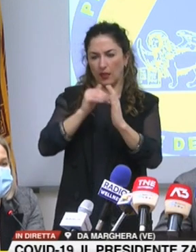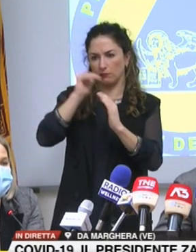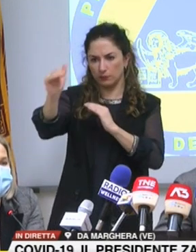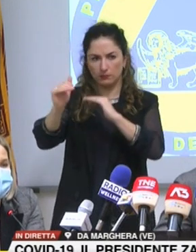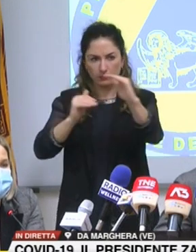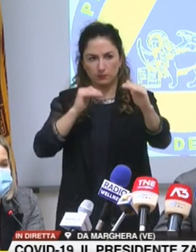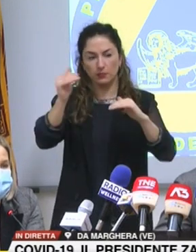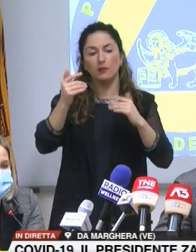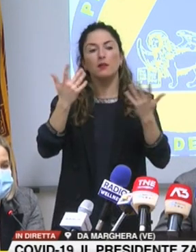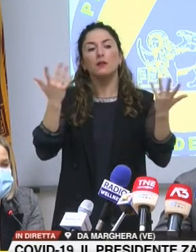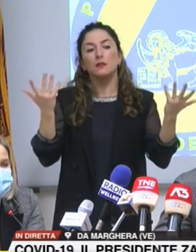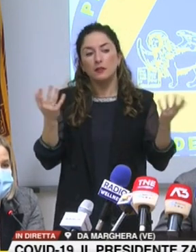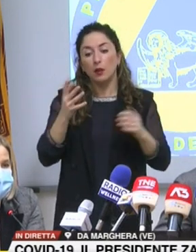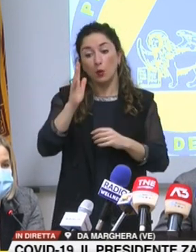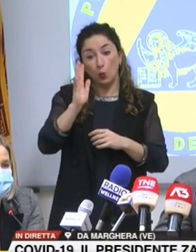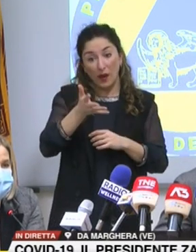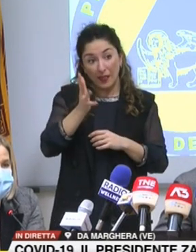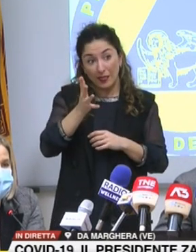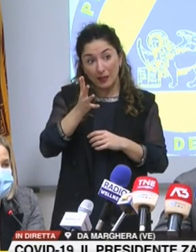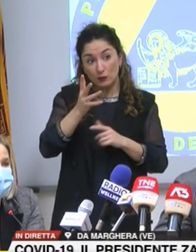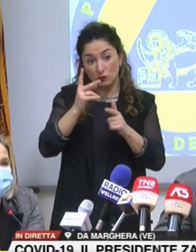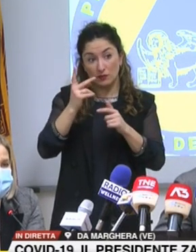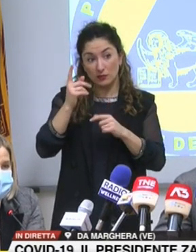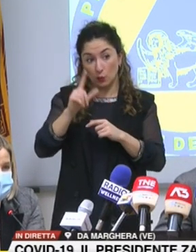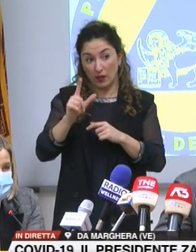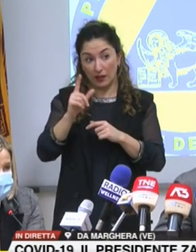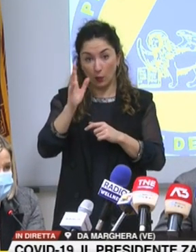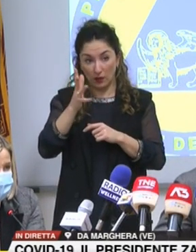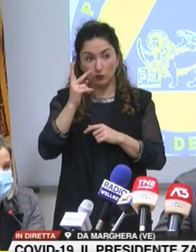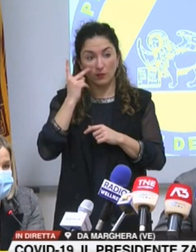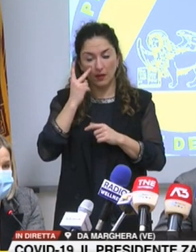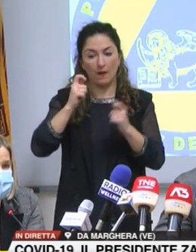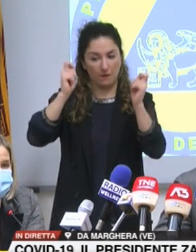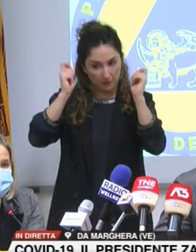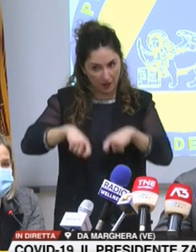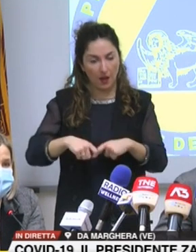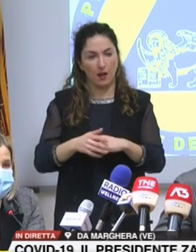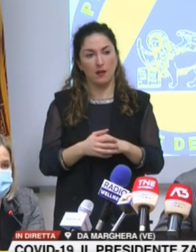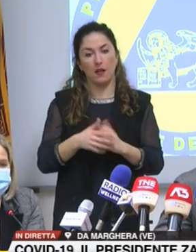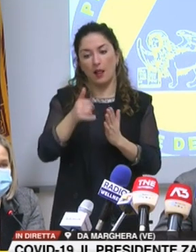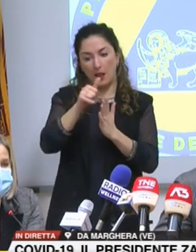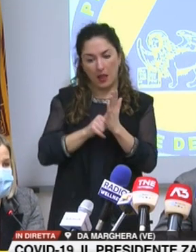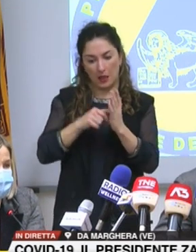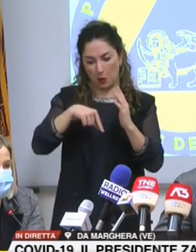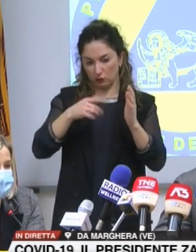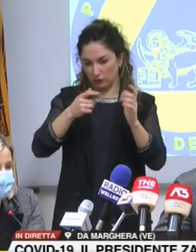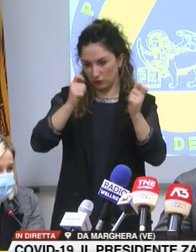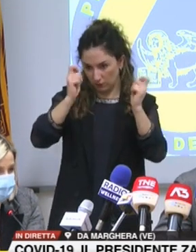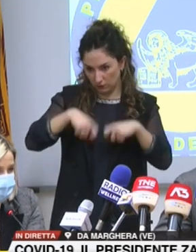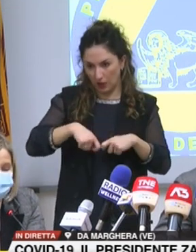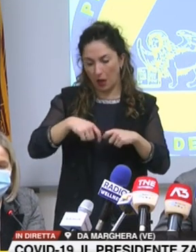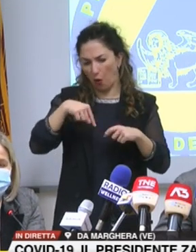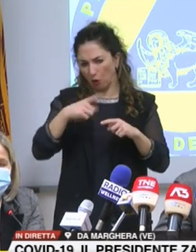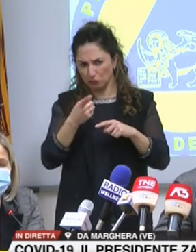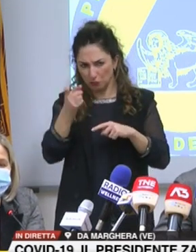per il 15, si inizia il 15, lunedì 15 febbraio. Quindi stanno partendo le lettere tra oggi, domani, dopodomani,